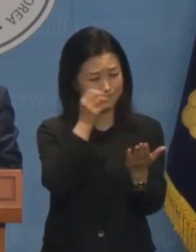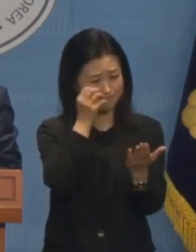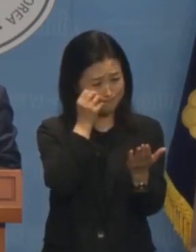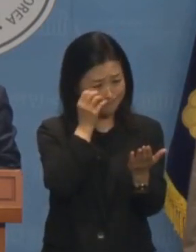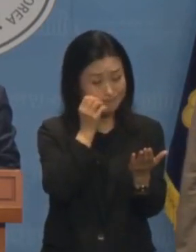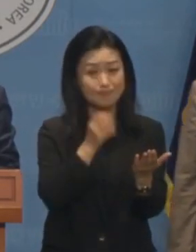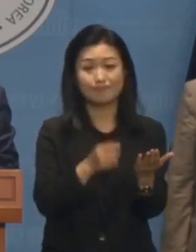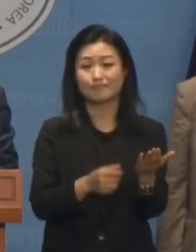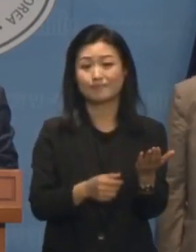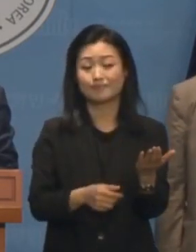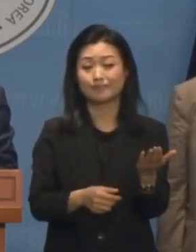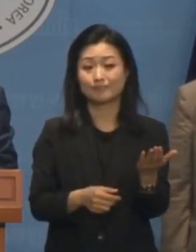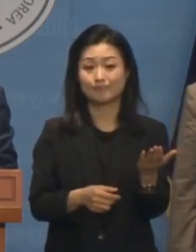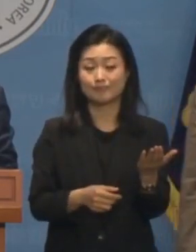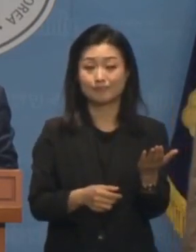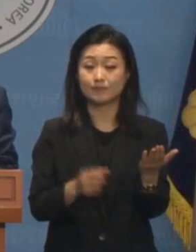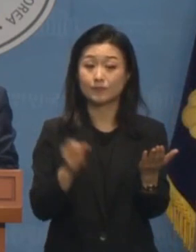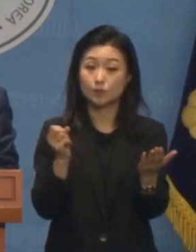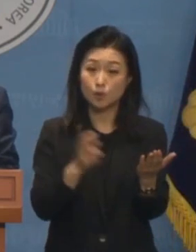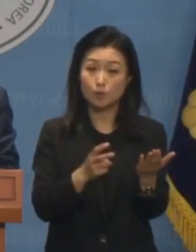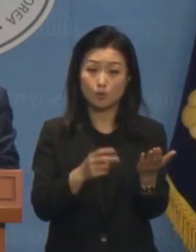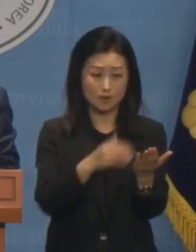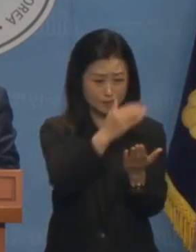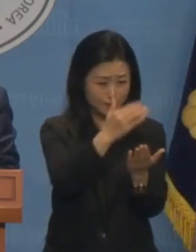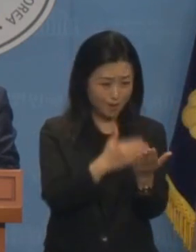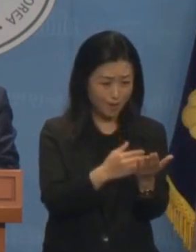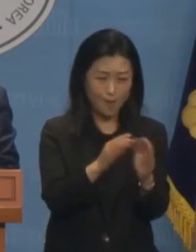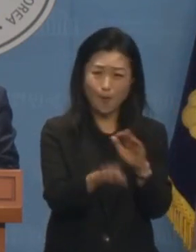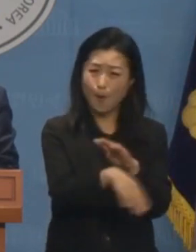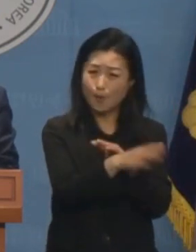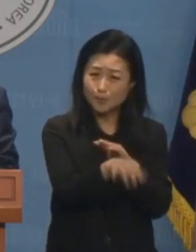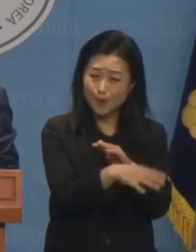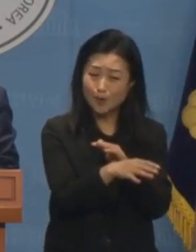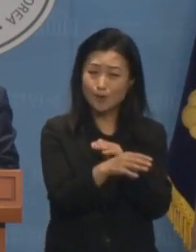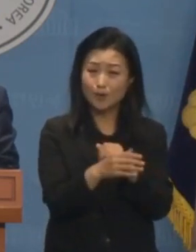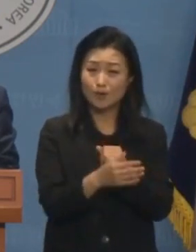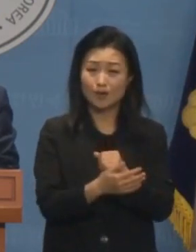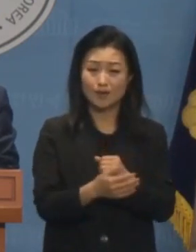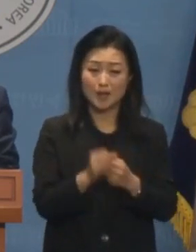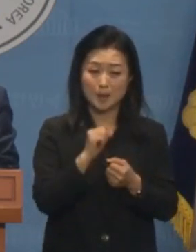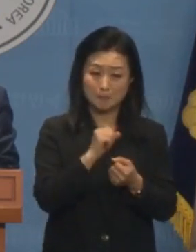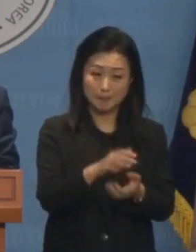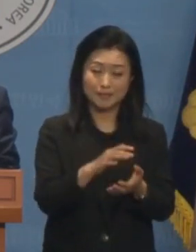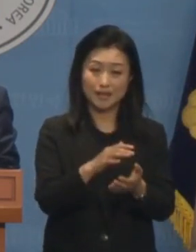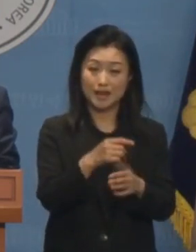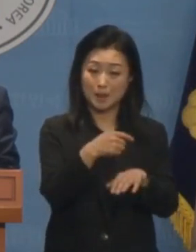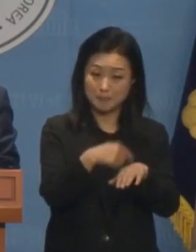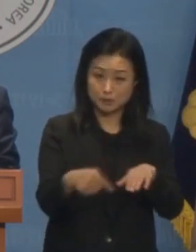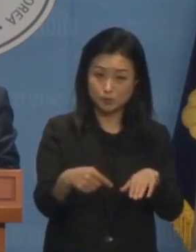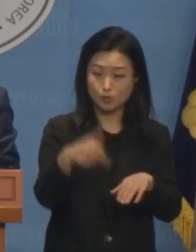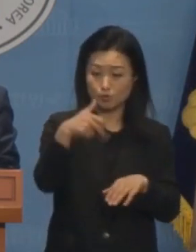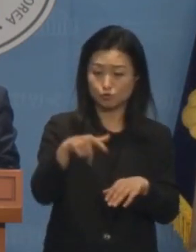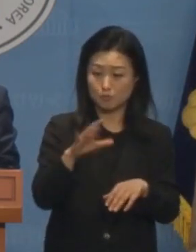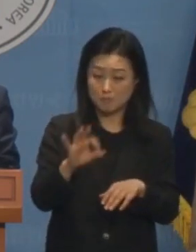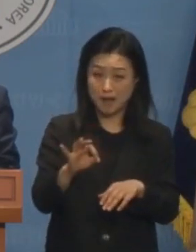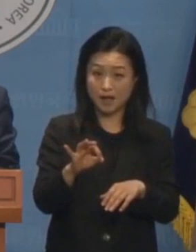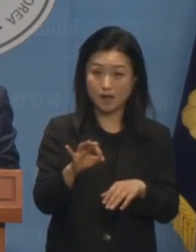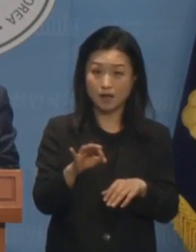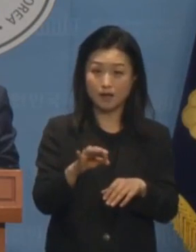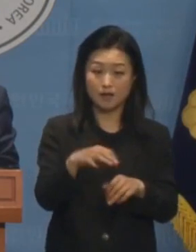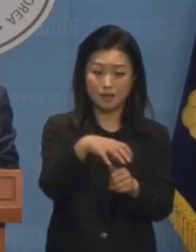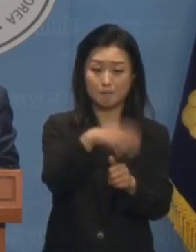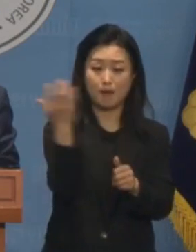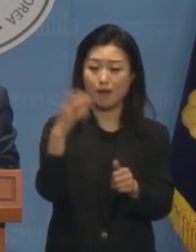평가할 수밖에 없습니다. 그러다 보니 맹탕입니다. 배민, 쿠팡 빠진